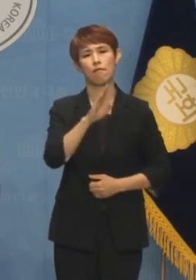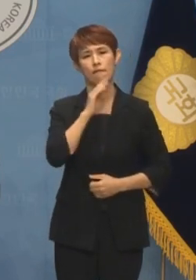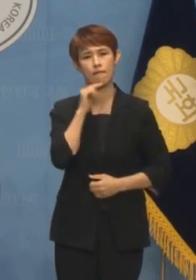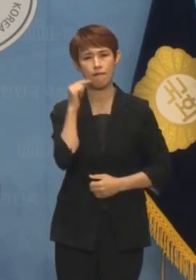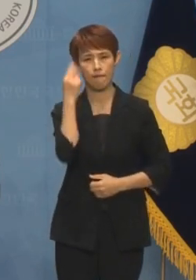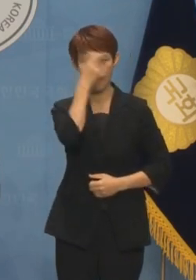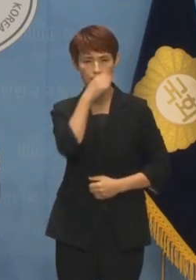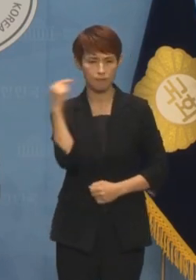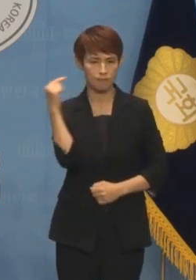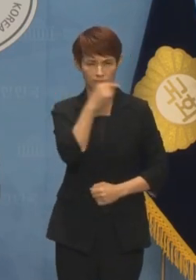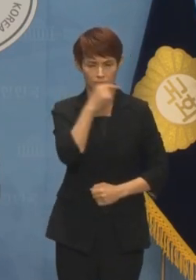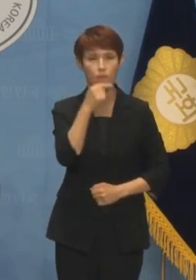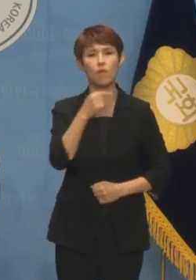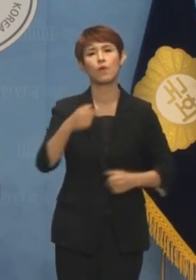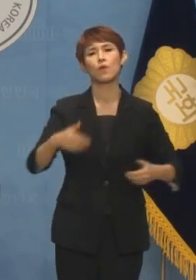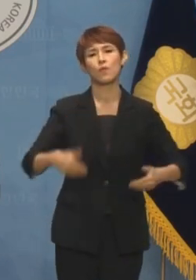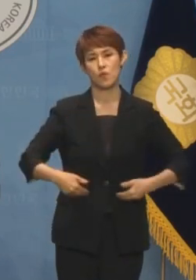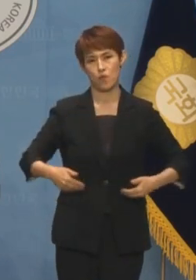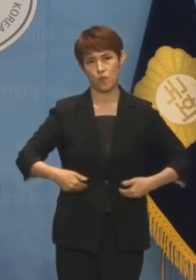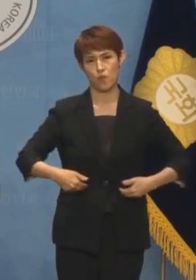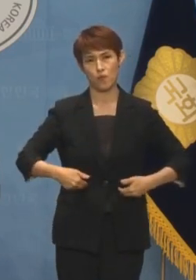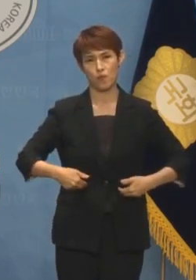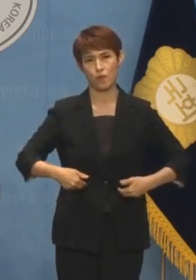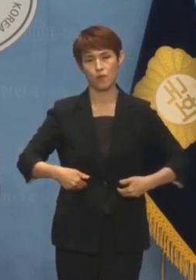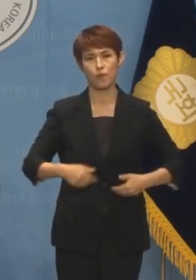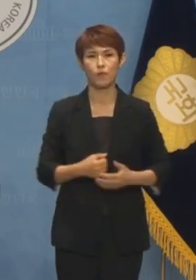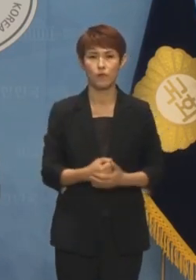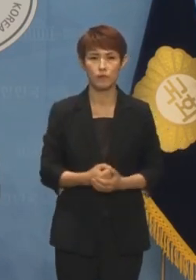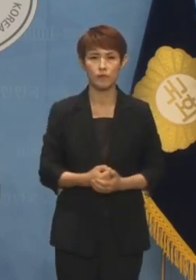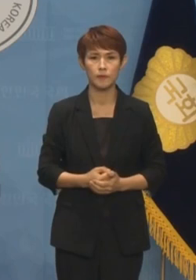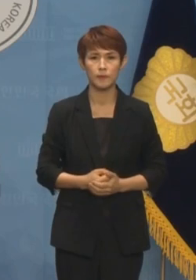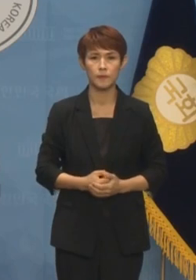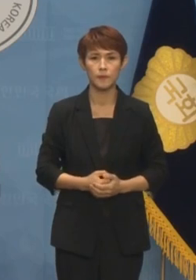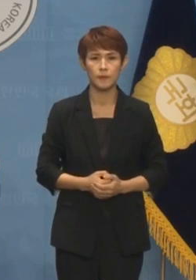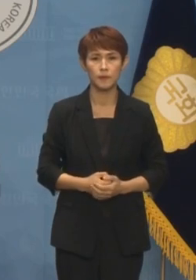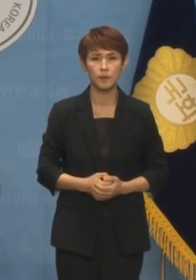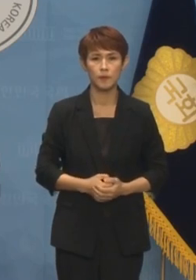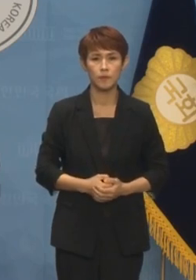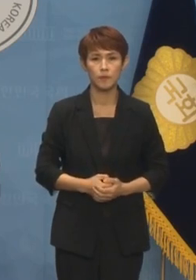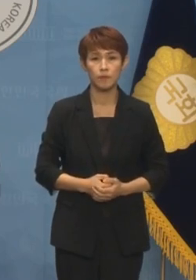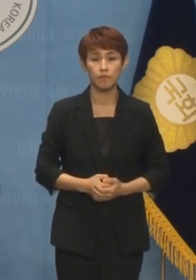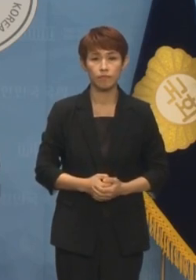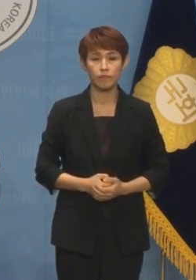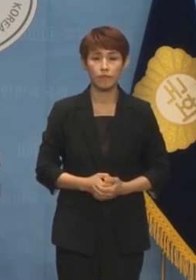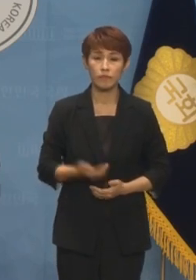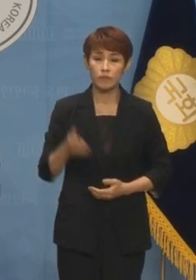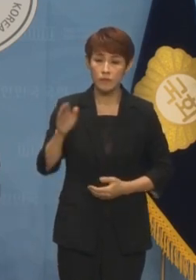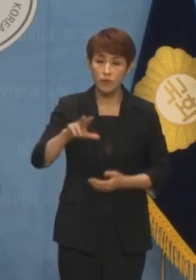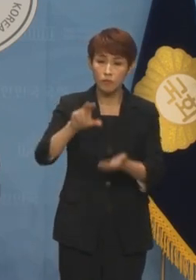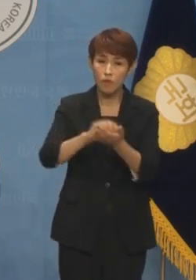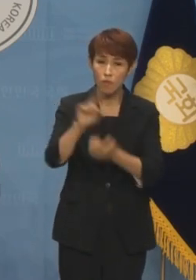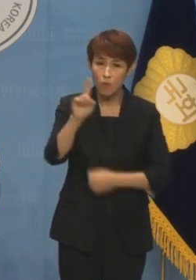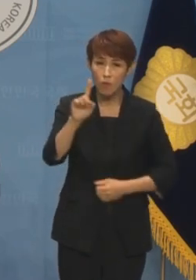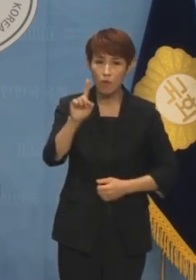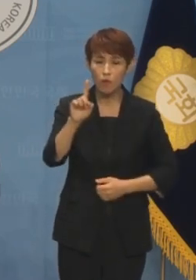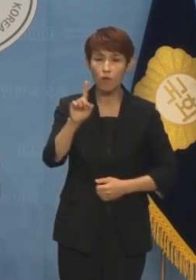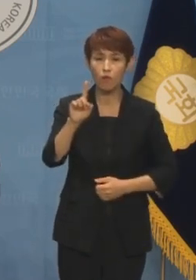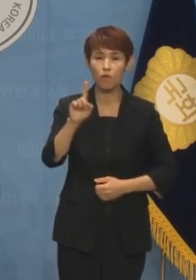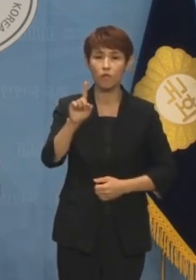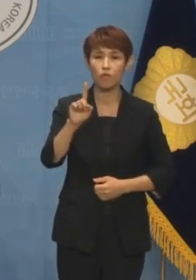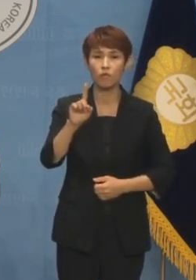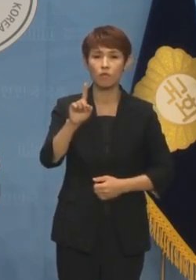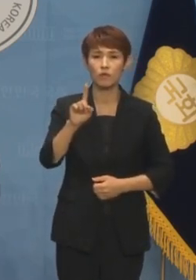철저히 조사하고 적절한 조치가 취해져야 합니다. 그러나 문제는 시간이